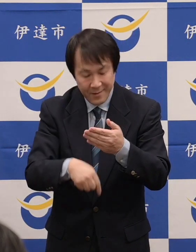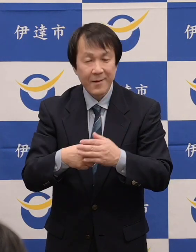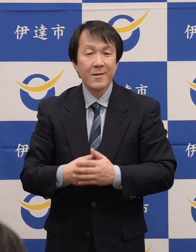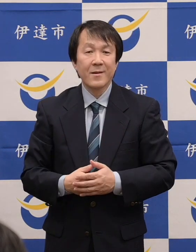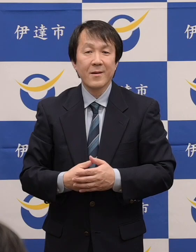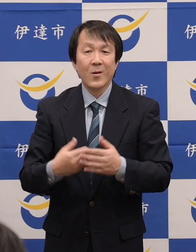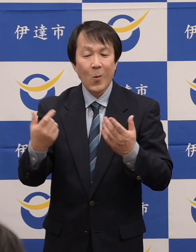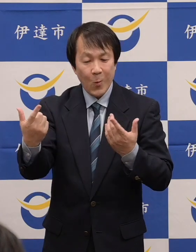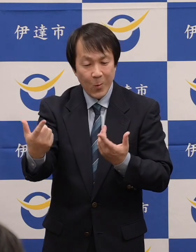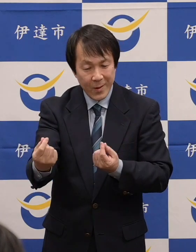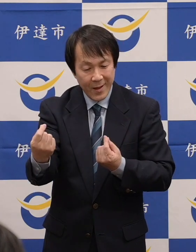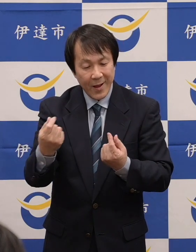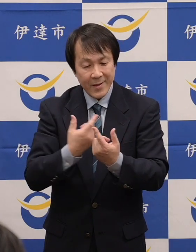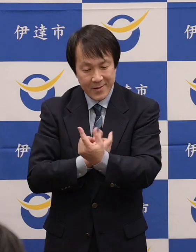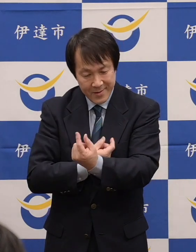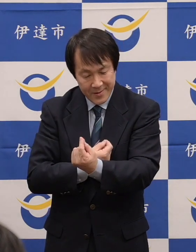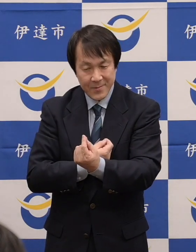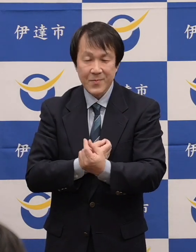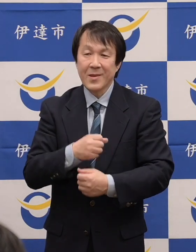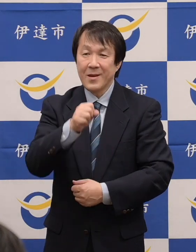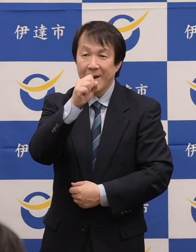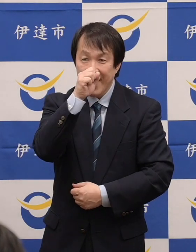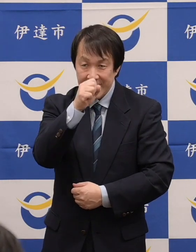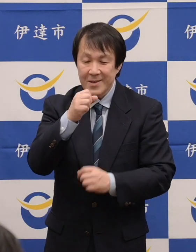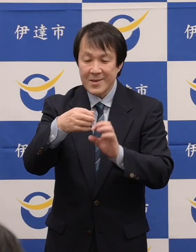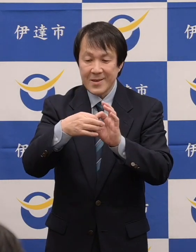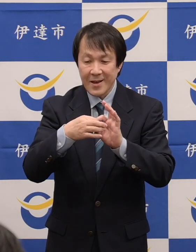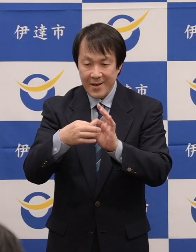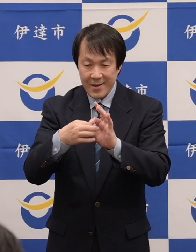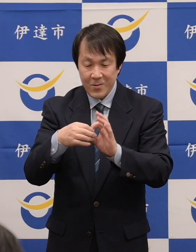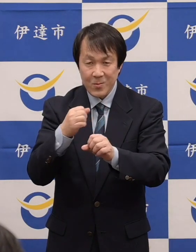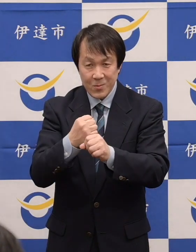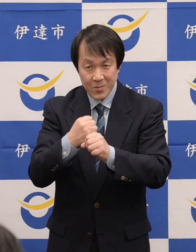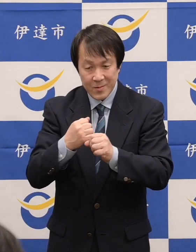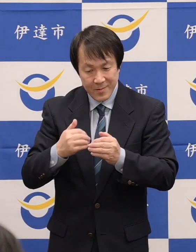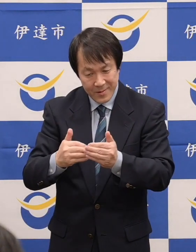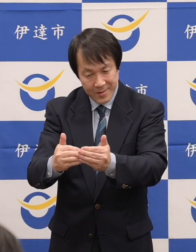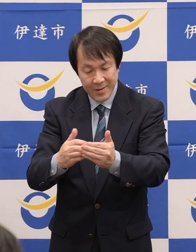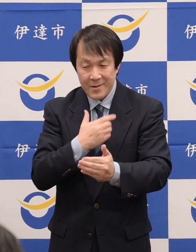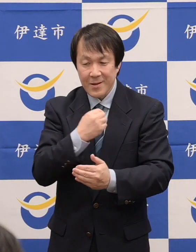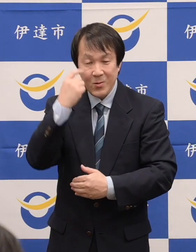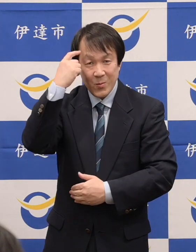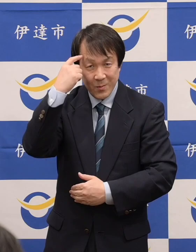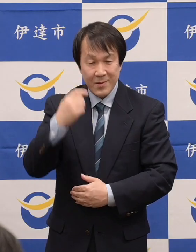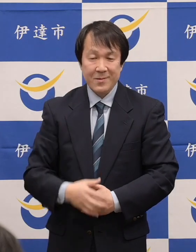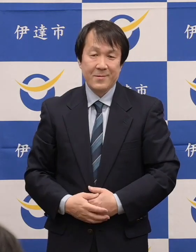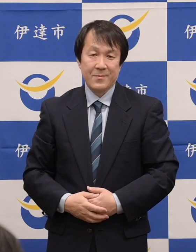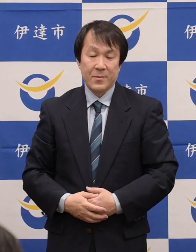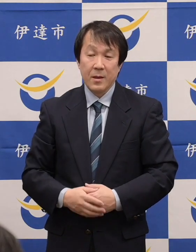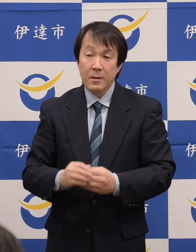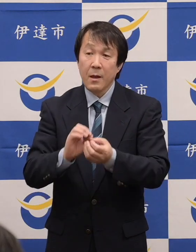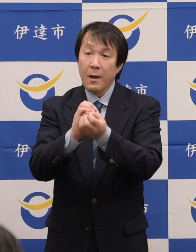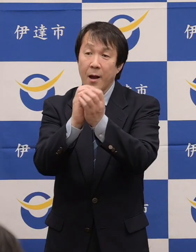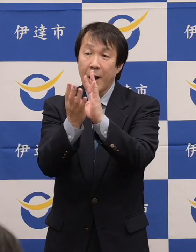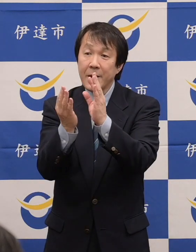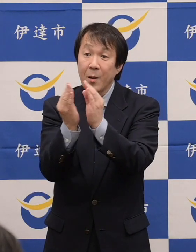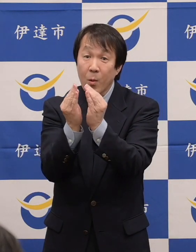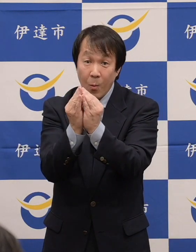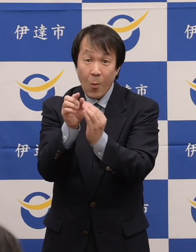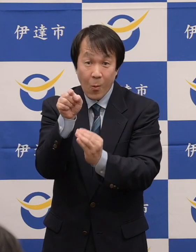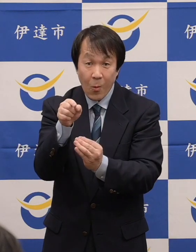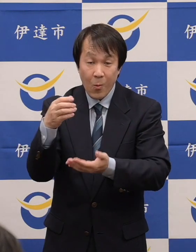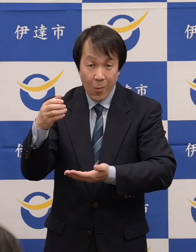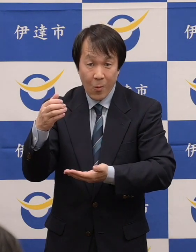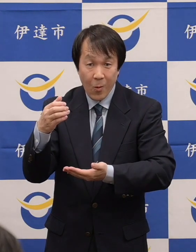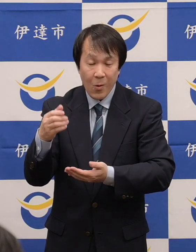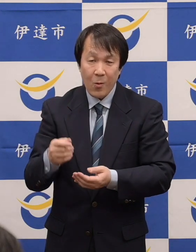お互いにいい関係を築いていきたいというふうに思っております。それから花桃につきましてはですね、松